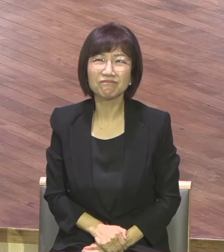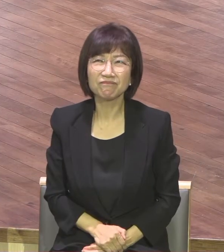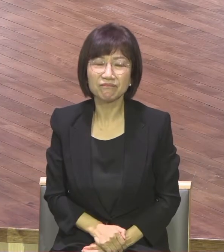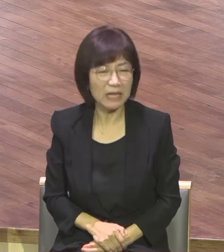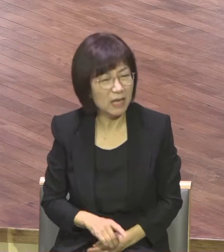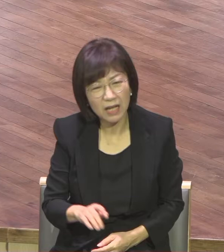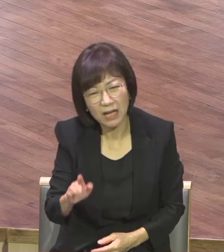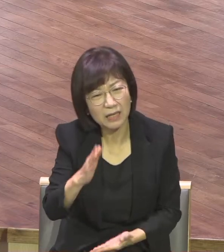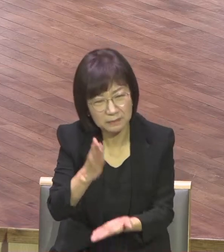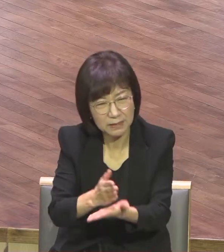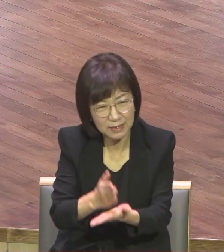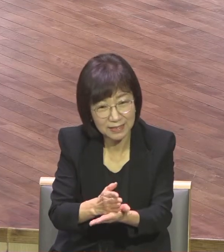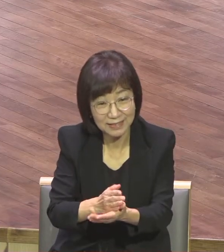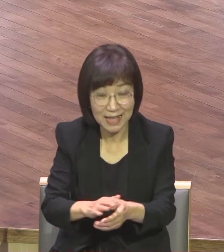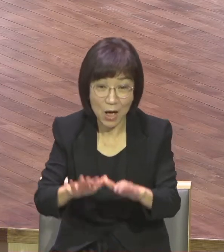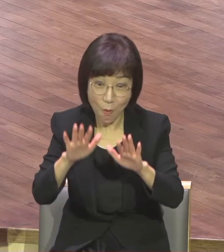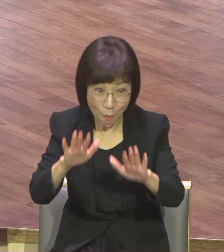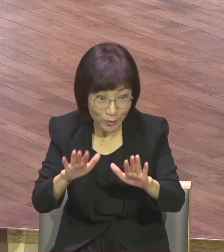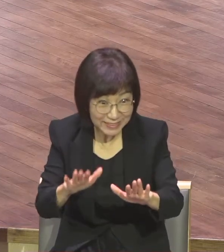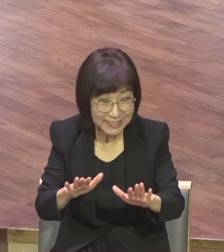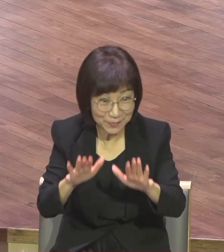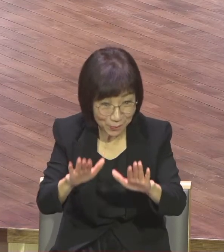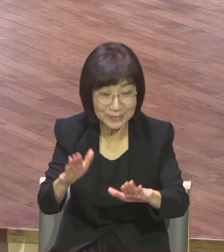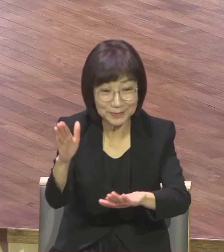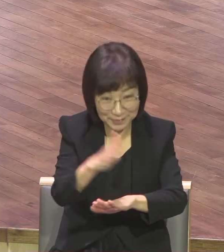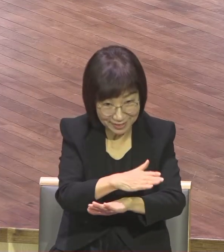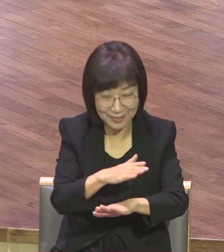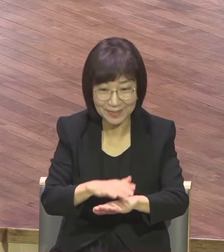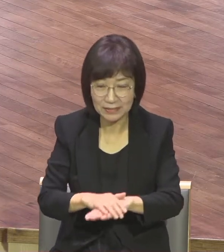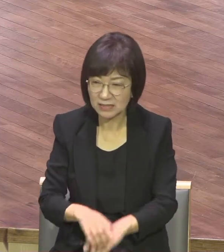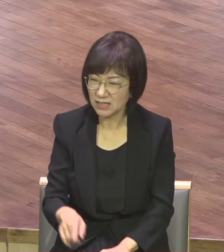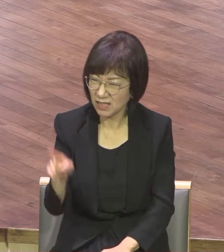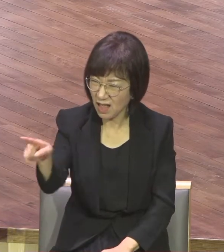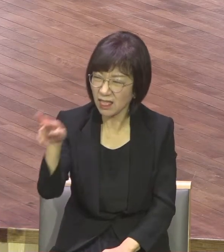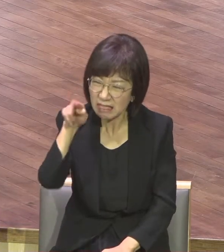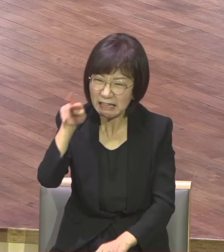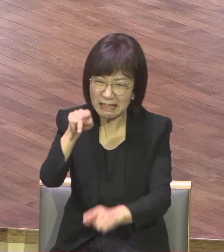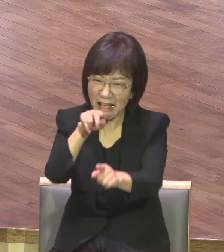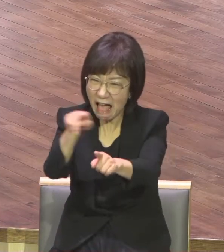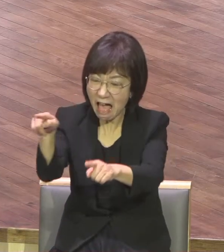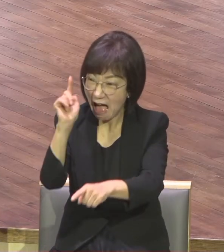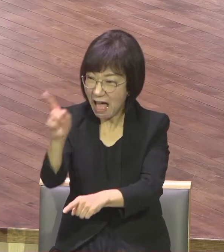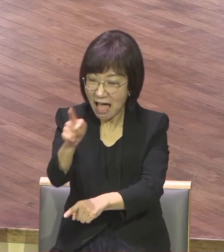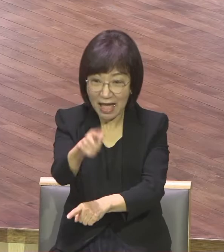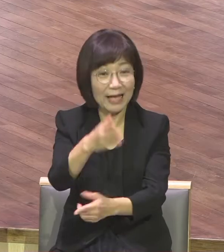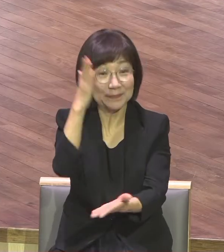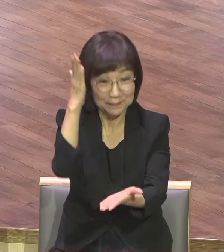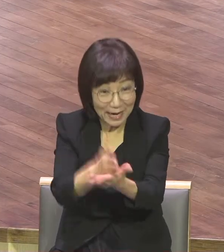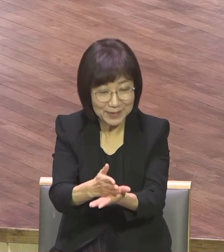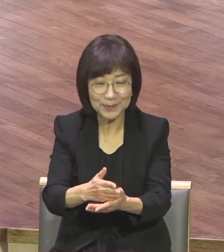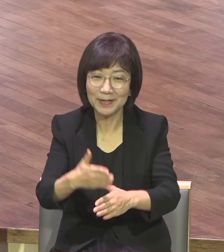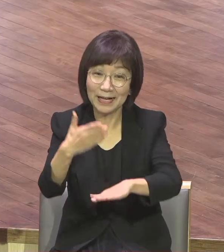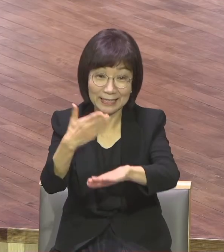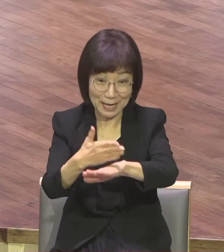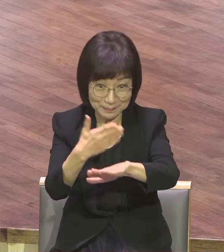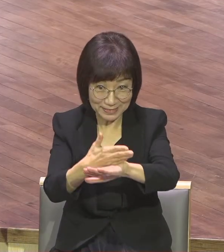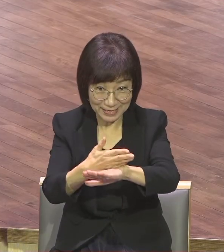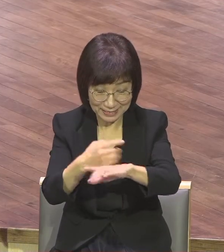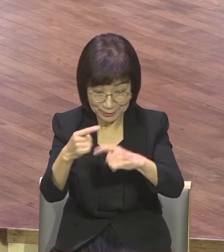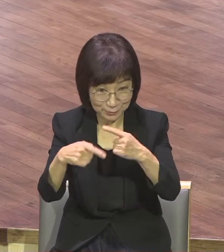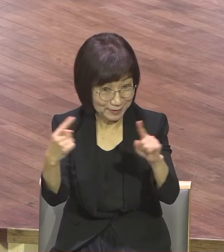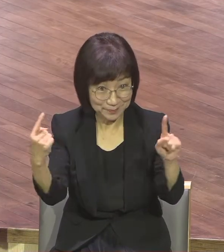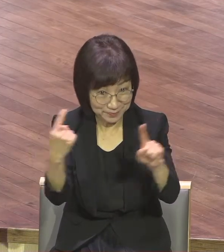속에서 여러분 오늘부터 지적하고 따지고 불평하지 말고 다 바꾸세요. 감사의 서비스로.